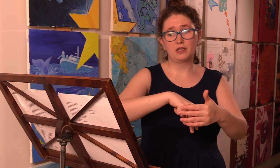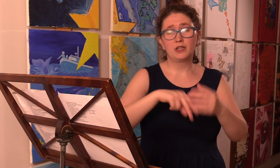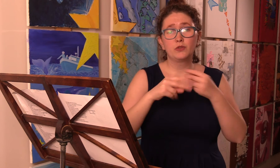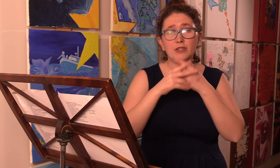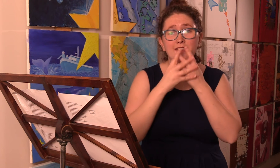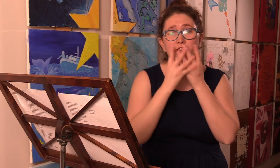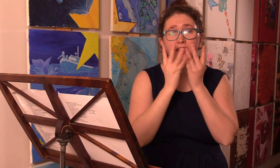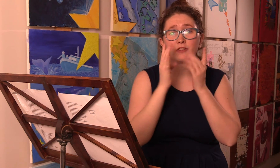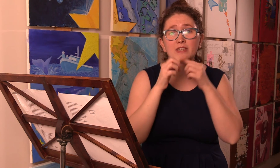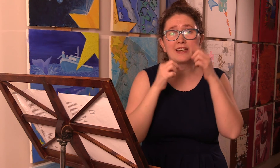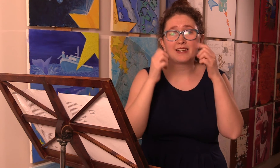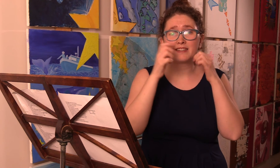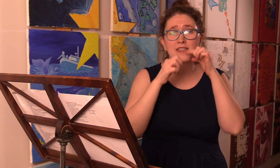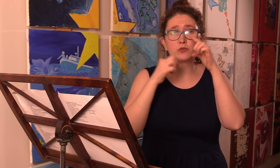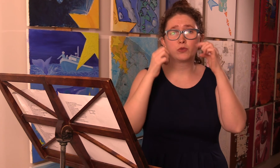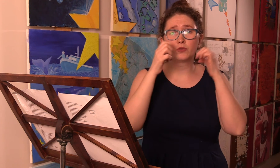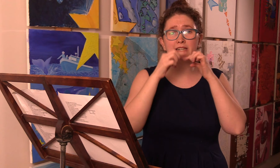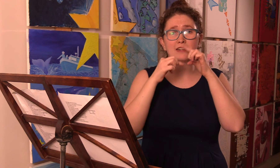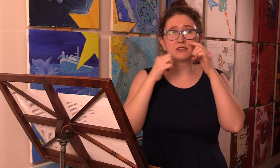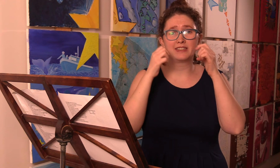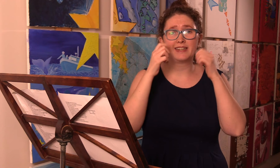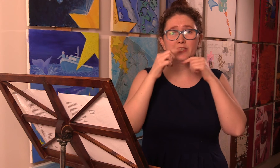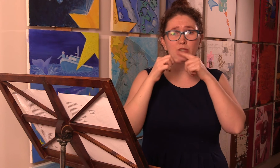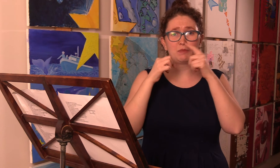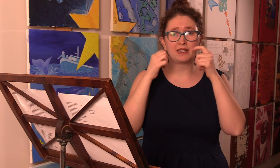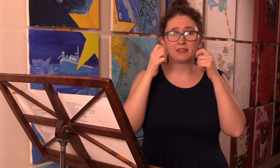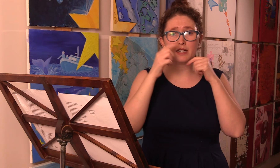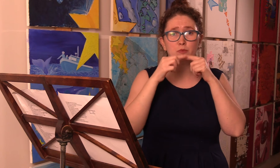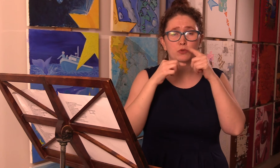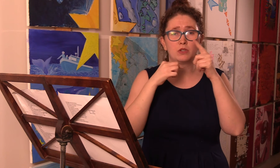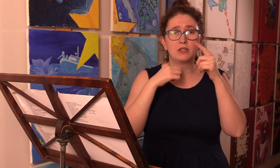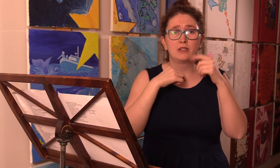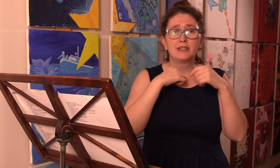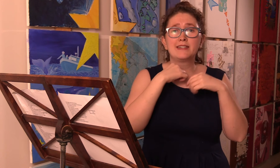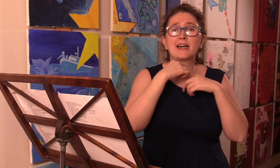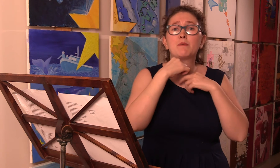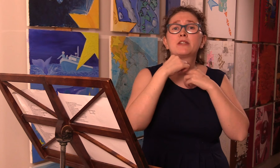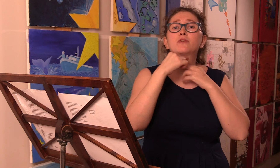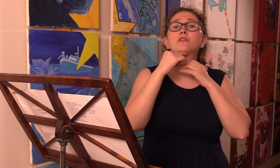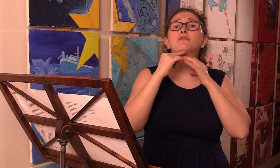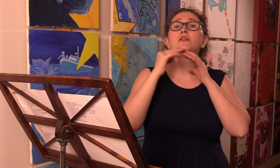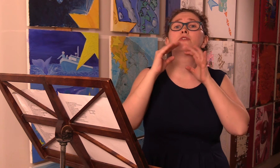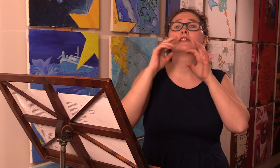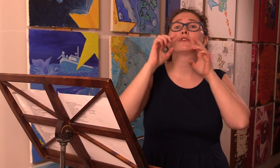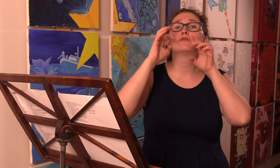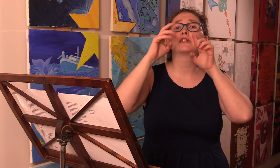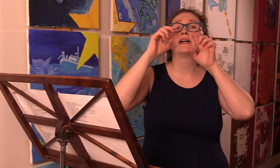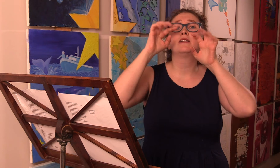Tout un éventail de traits tracés autour de tes lèvres, des dalles de labyrinthe labiaux. Les arabesques s'envolent de tes cordes vocales,